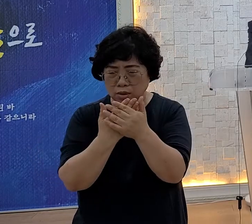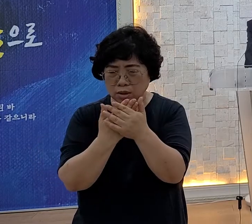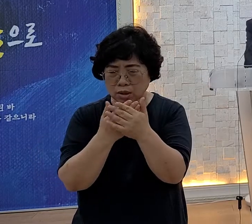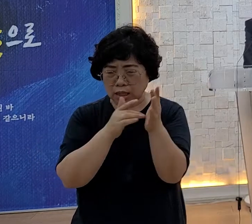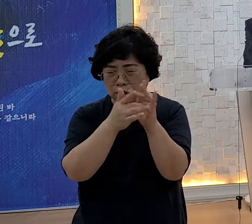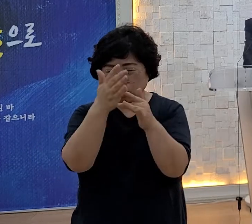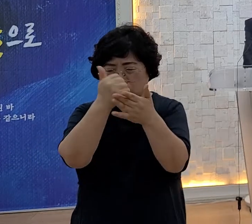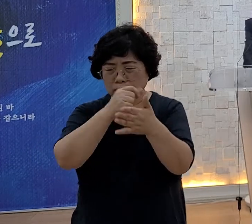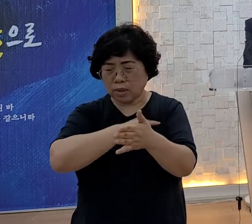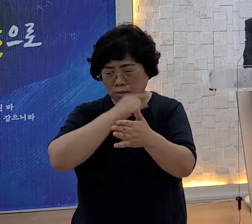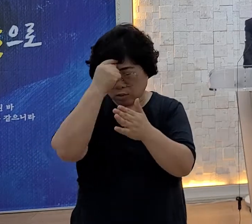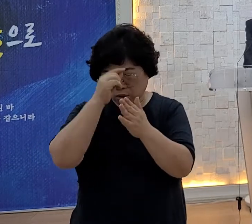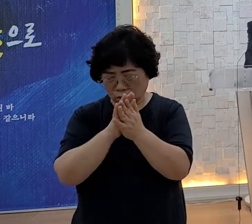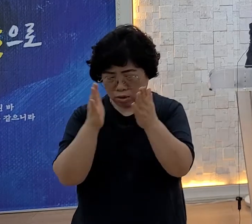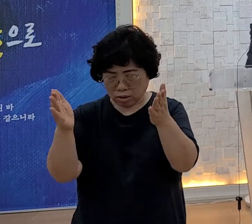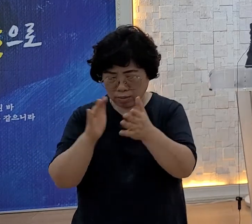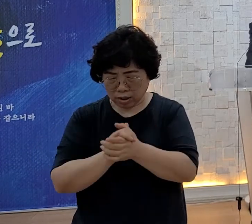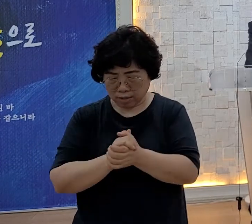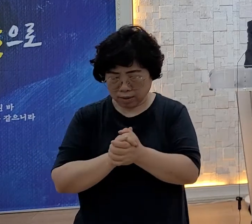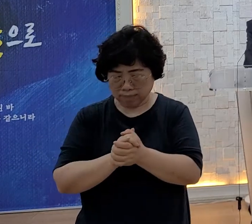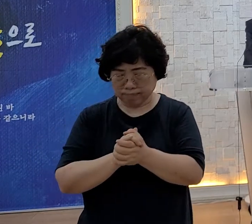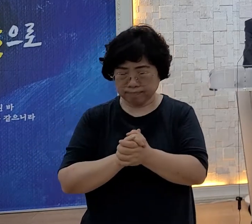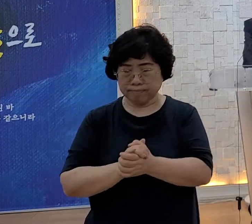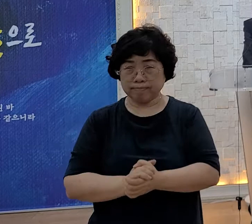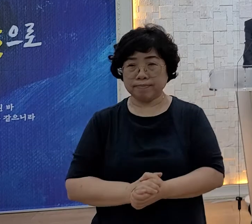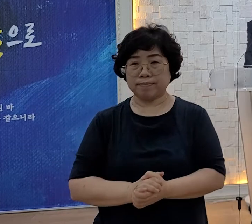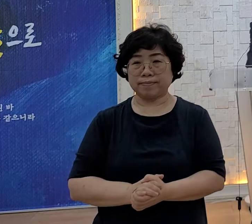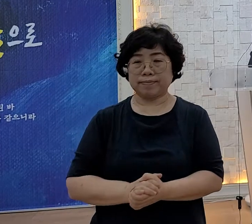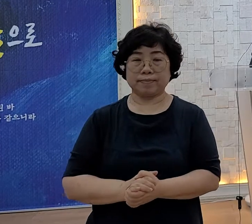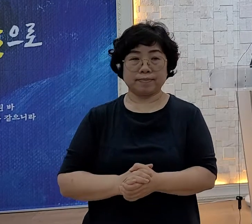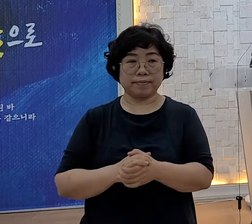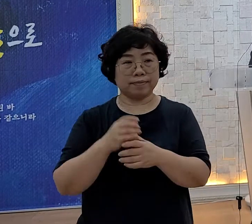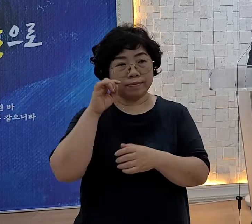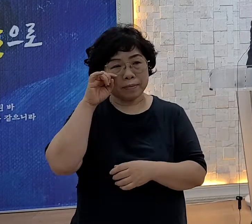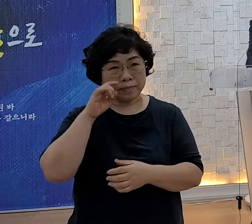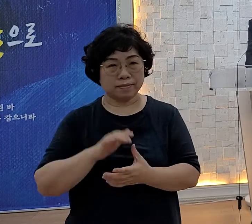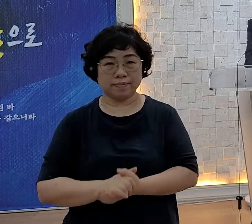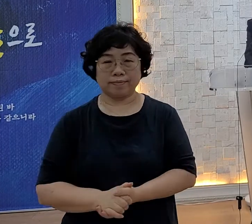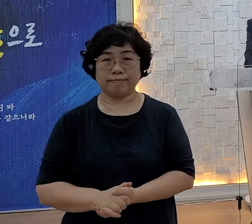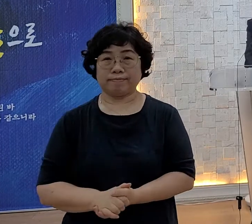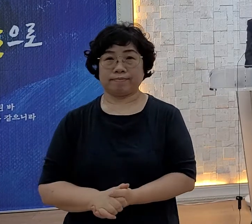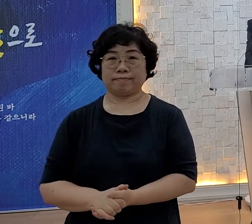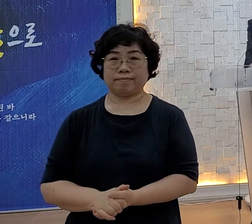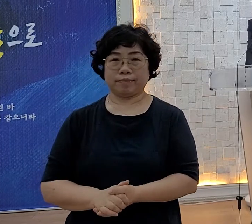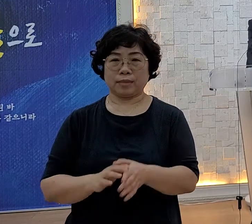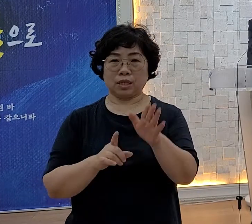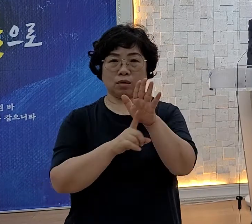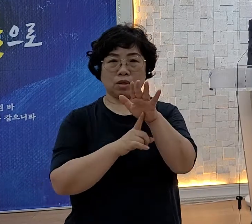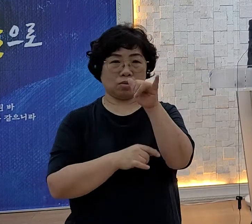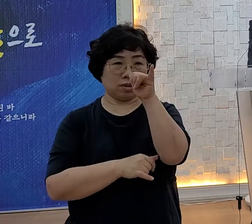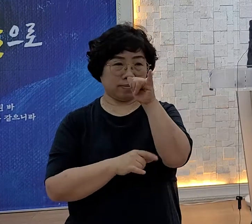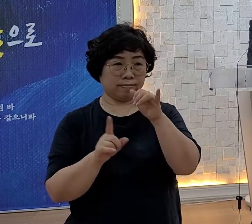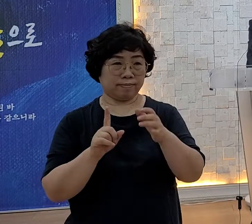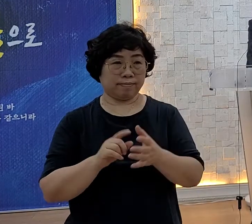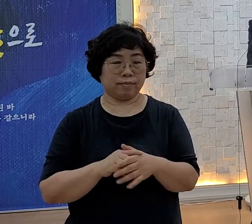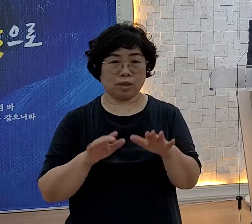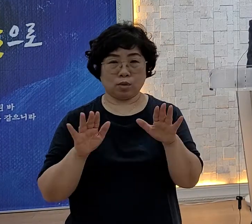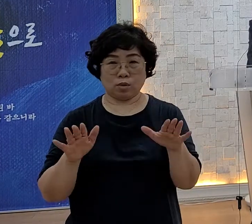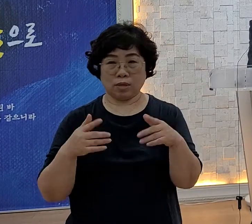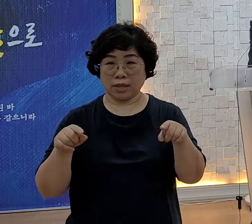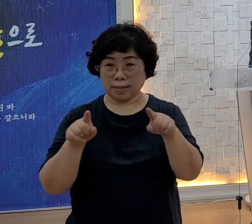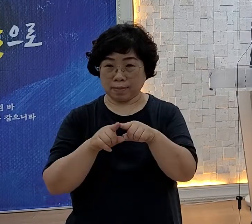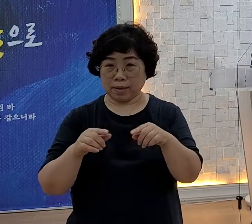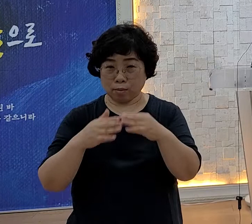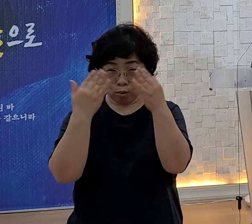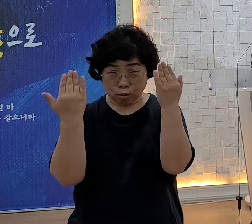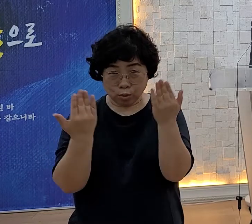예수님의 이름으로 기도하옵나이다. 아멘. 교회 앞에 잠시 간구 말씀드리겠습니다. 오늘도 함께해